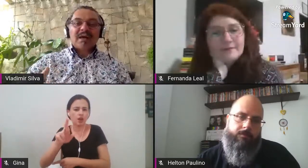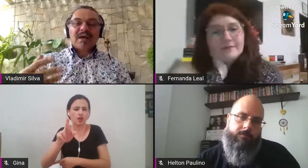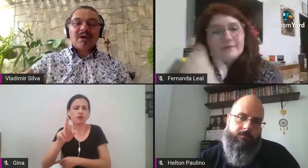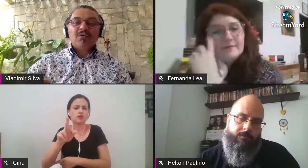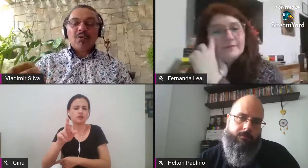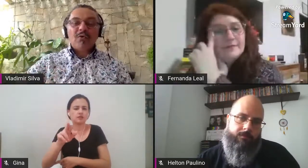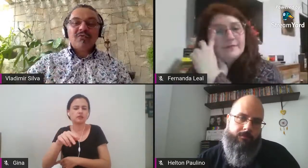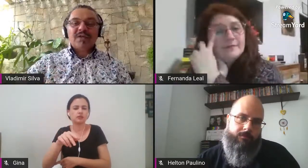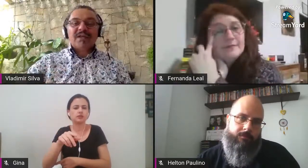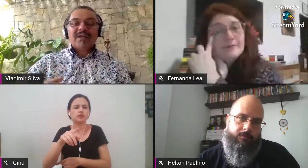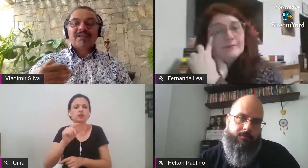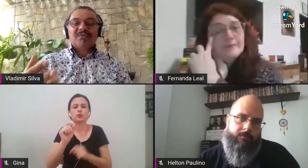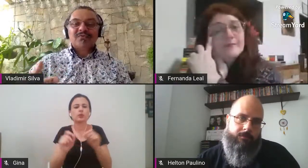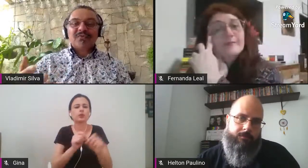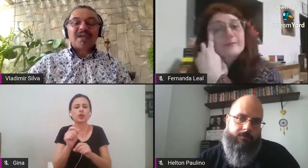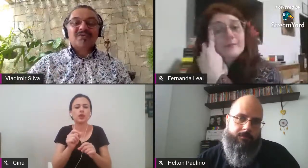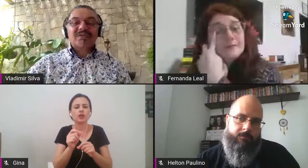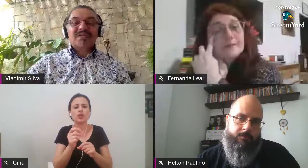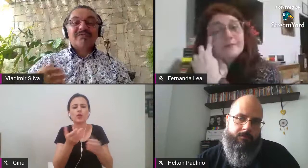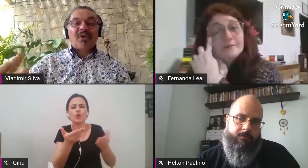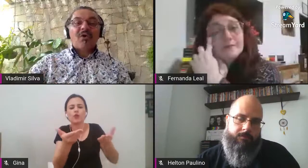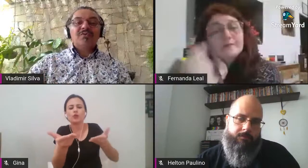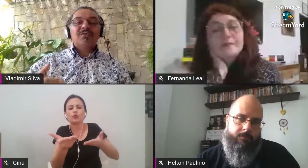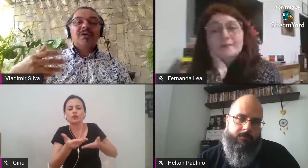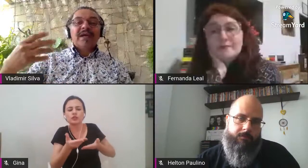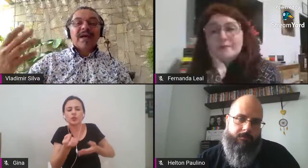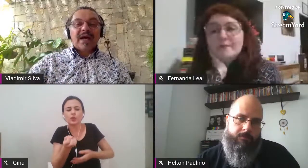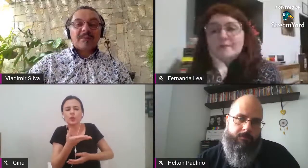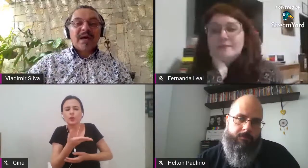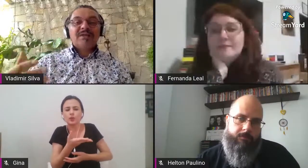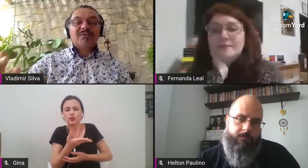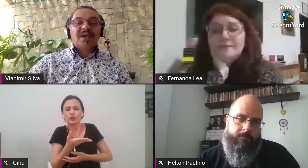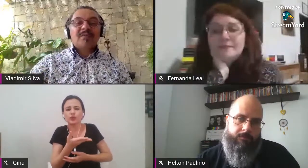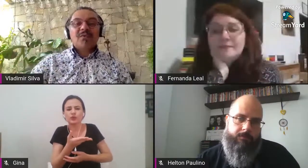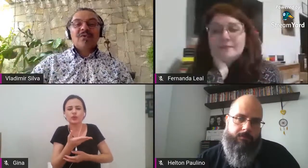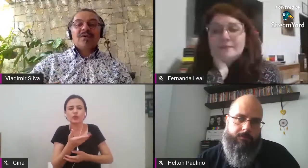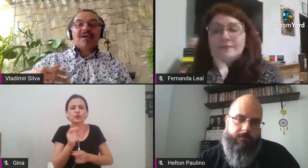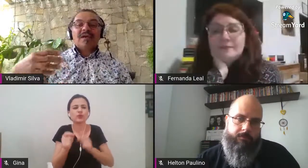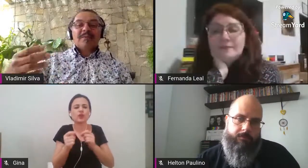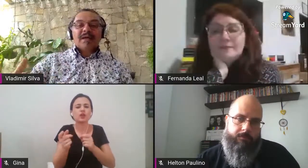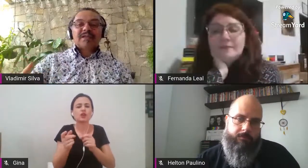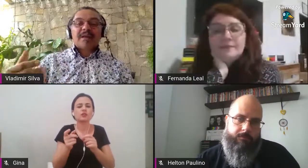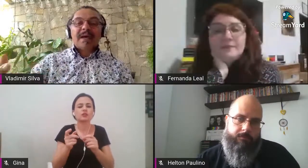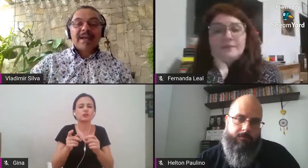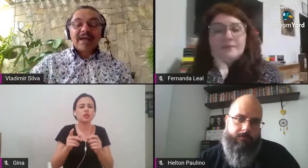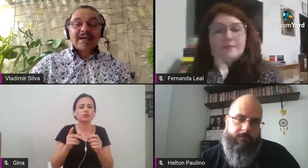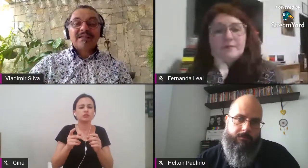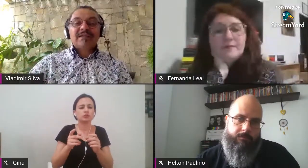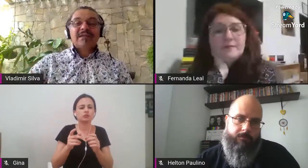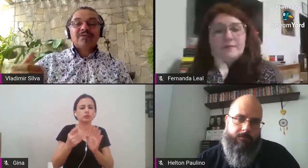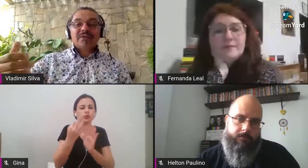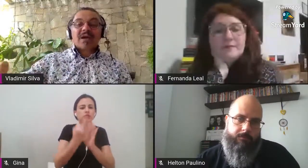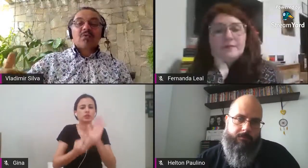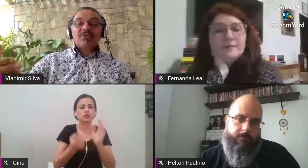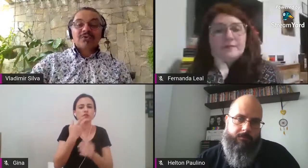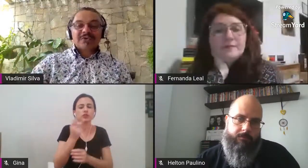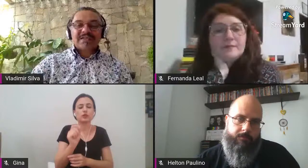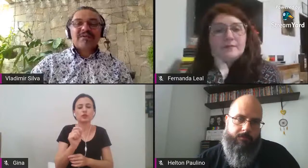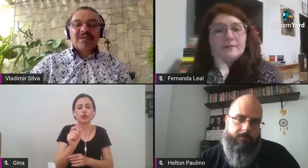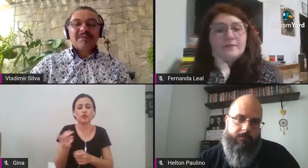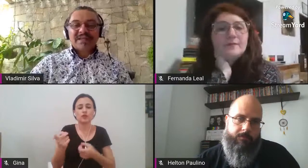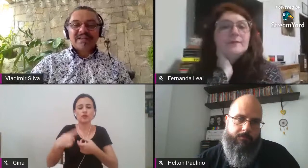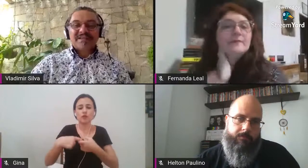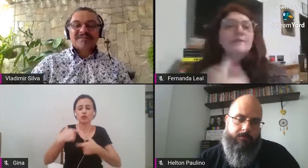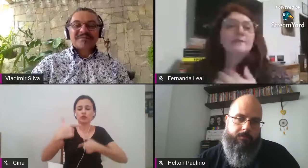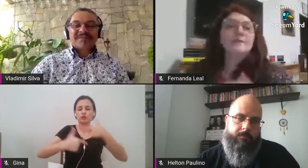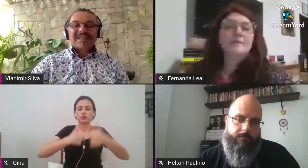chamamento ao novo, né? E o verso diz: volto armado de amor para trabalhar cantando na